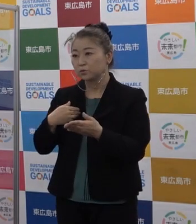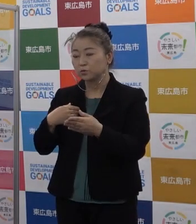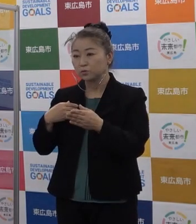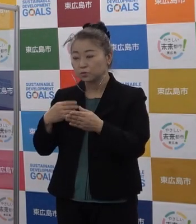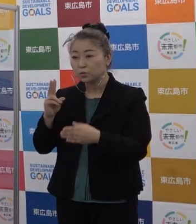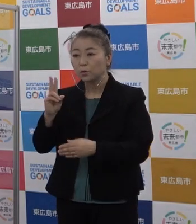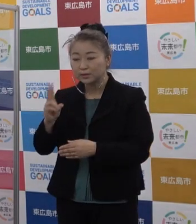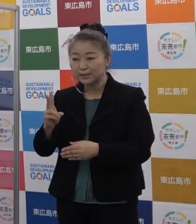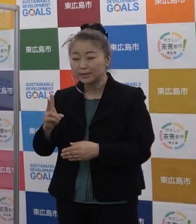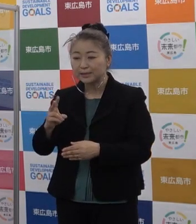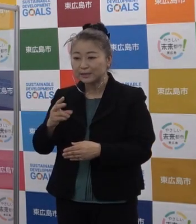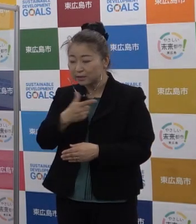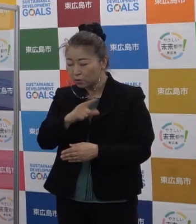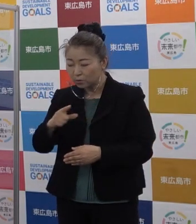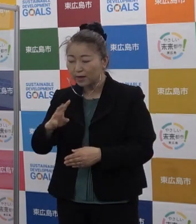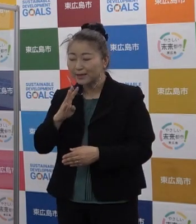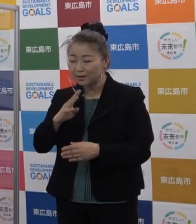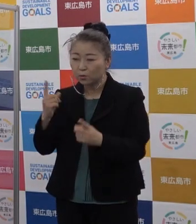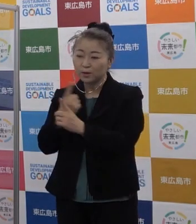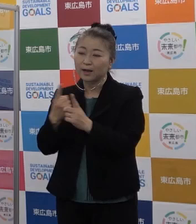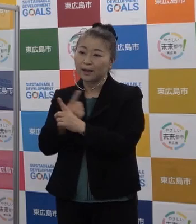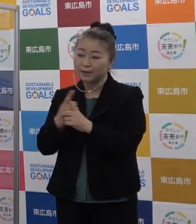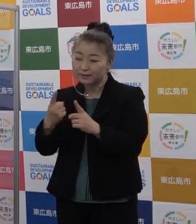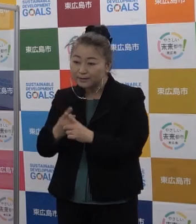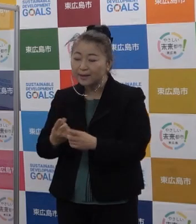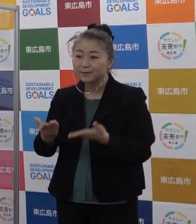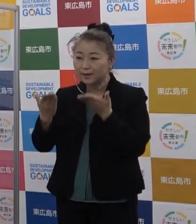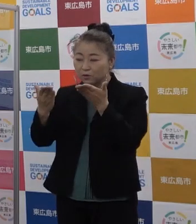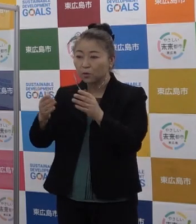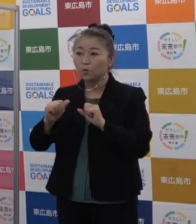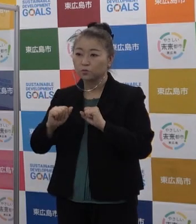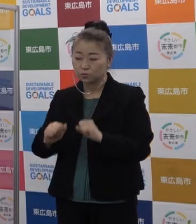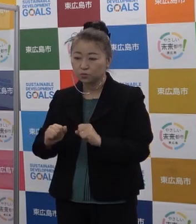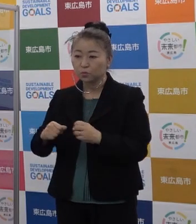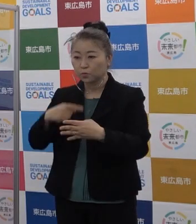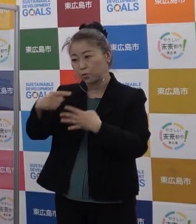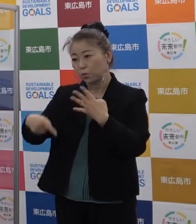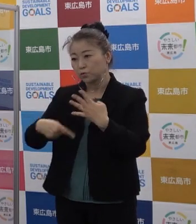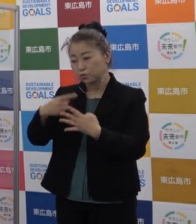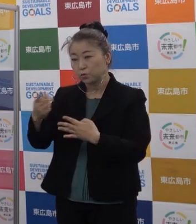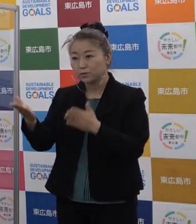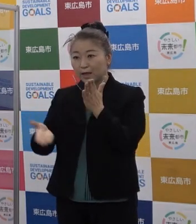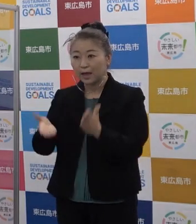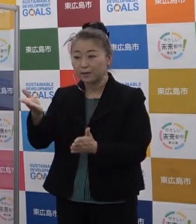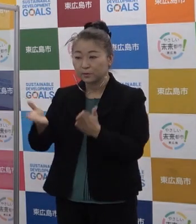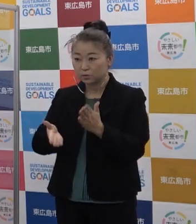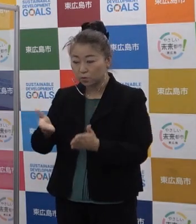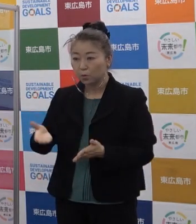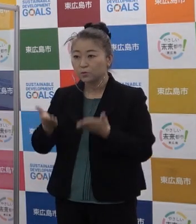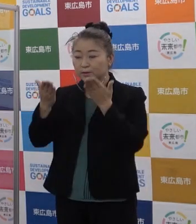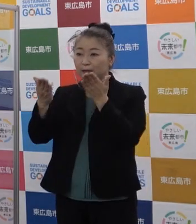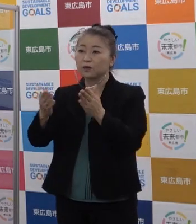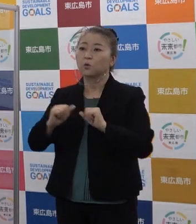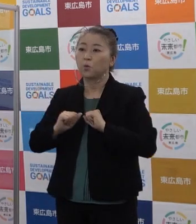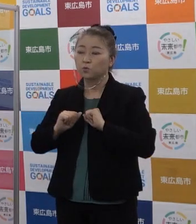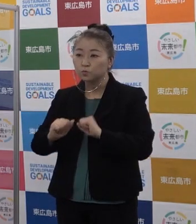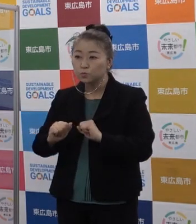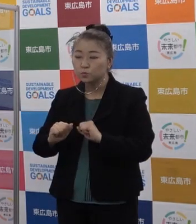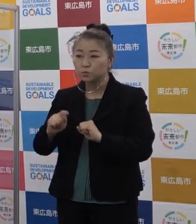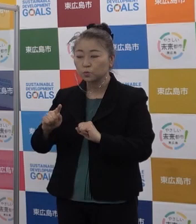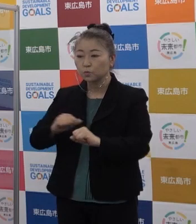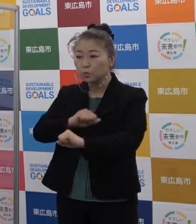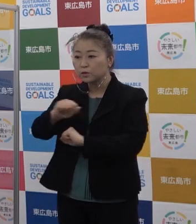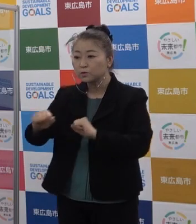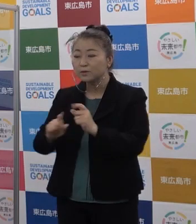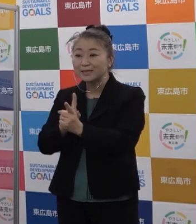供するようなそういうサービスを提供しようというこの4つのサービスを提供するその取り組